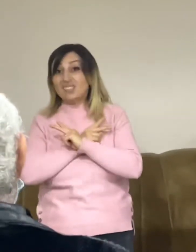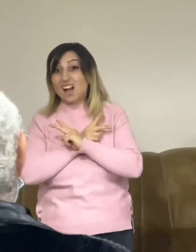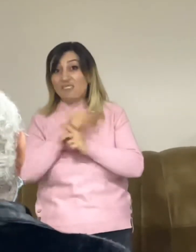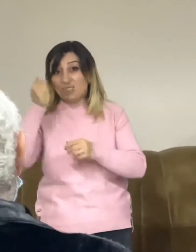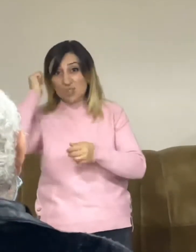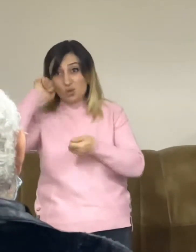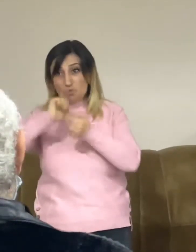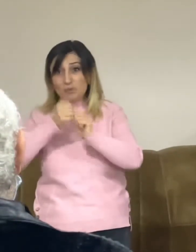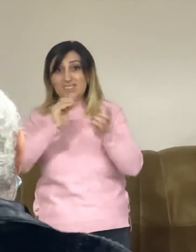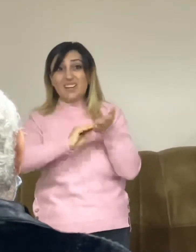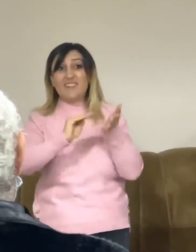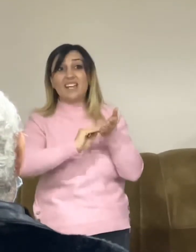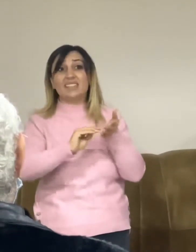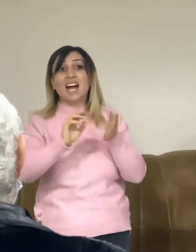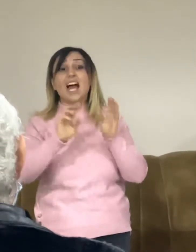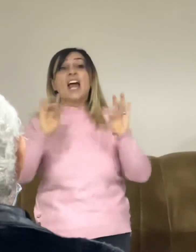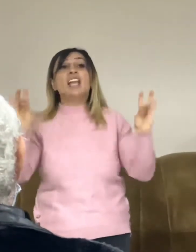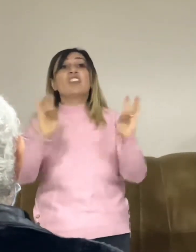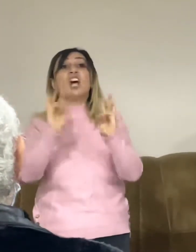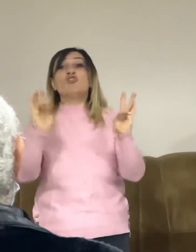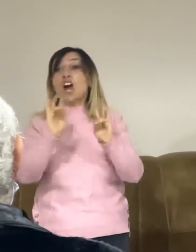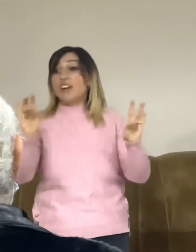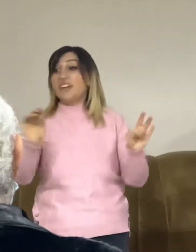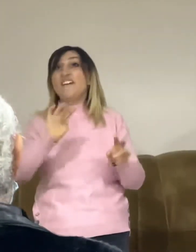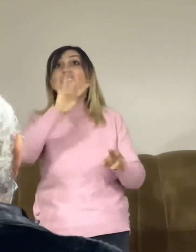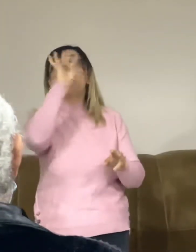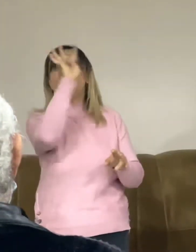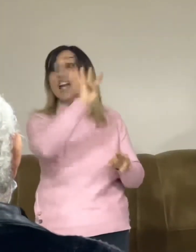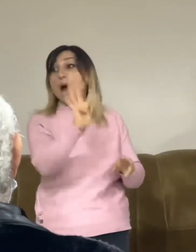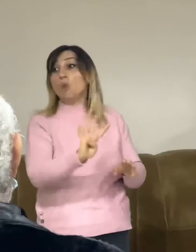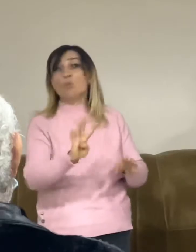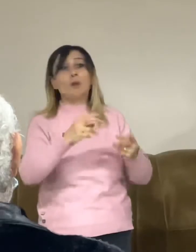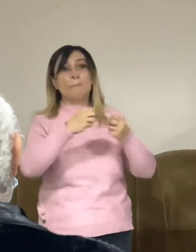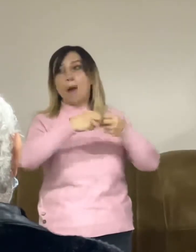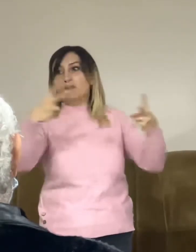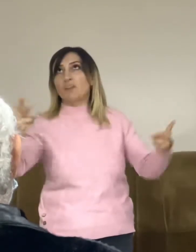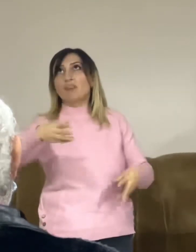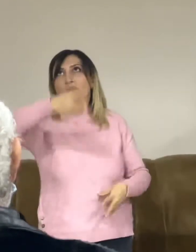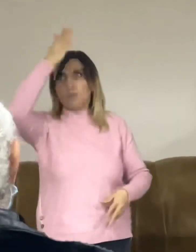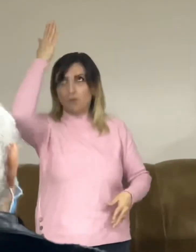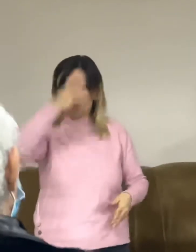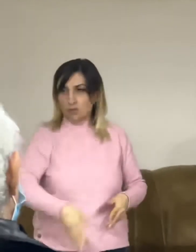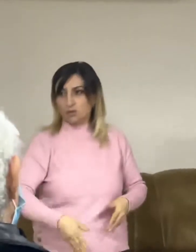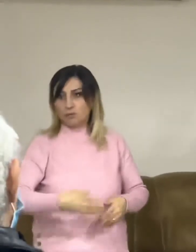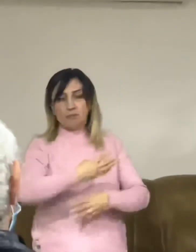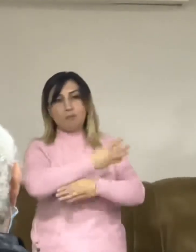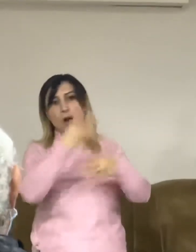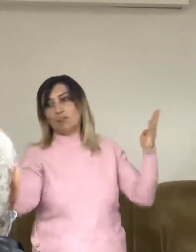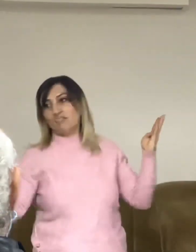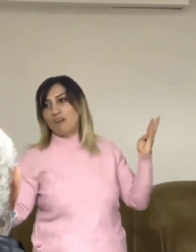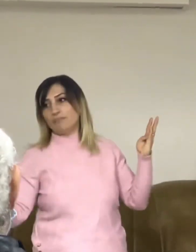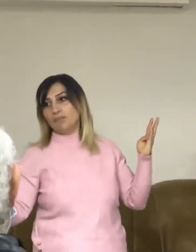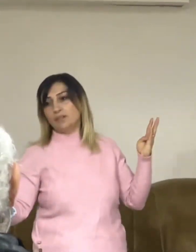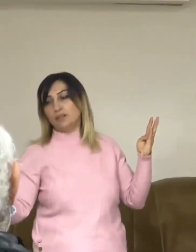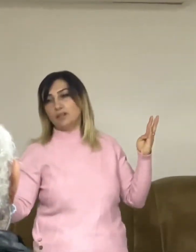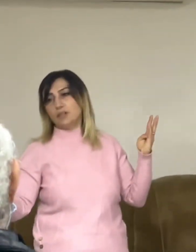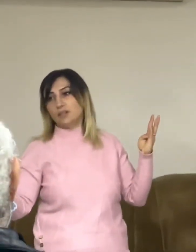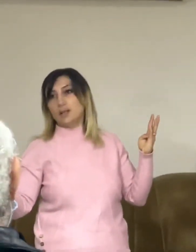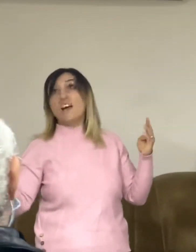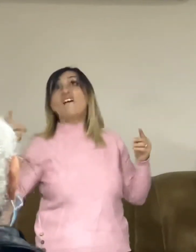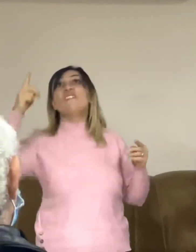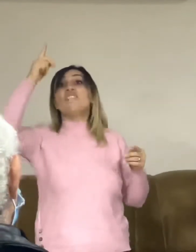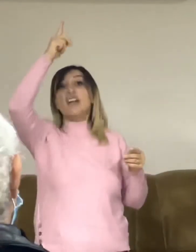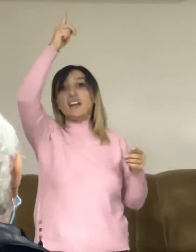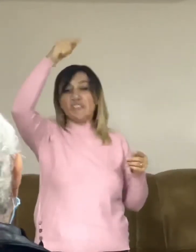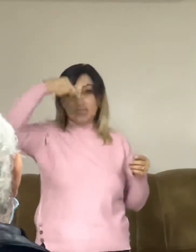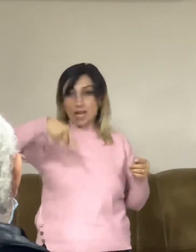Եվ տաճարի վարակույրը պատրվեց վերևից ներքև։ Կարևոր է, որ վերևից ներքև պատրվեց,